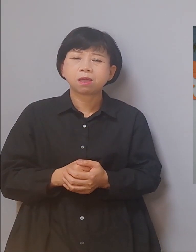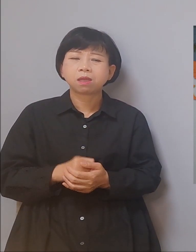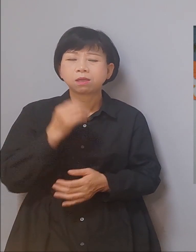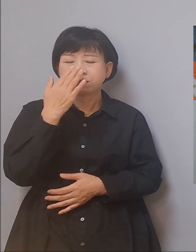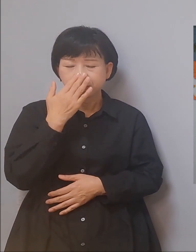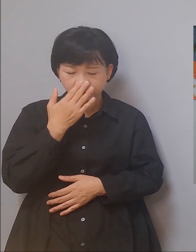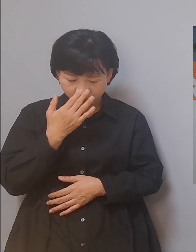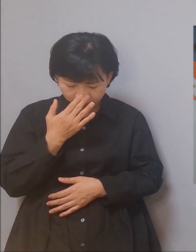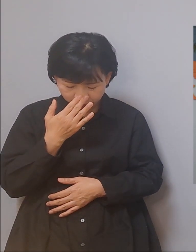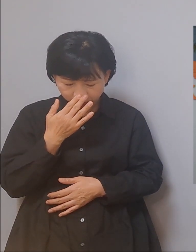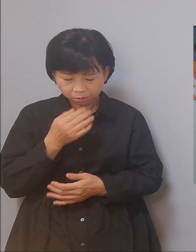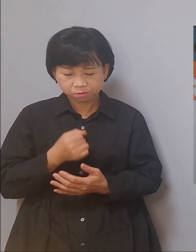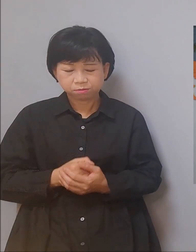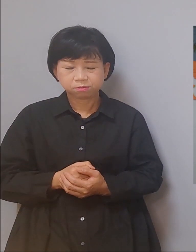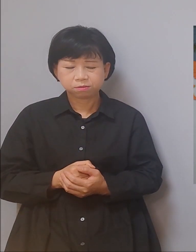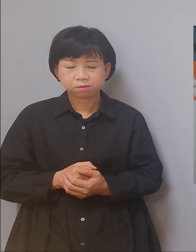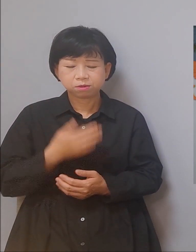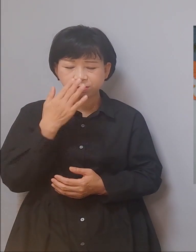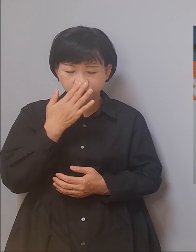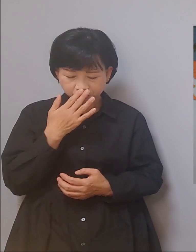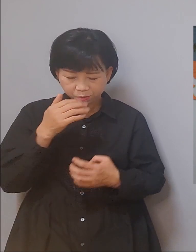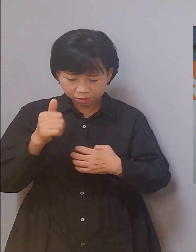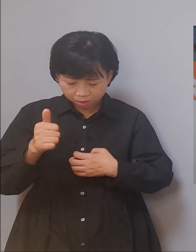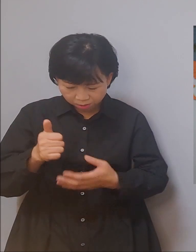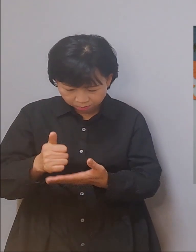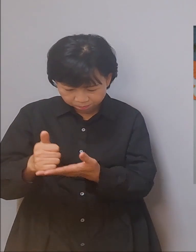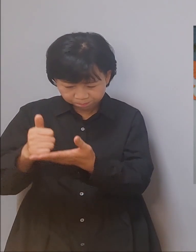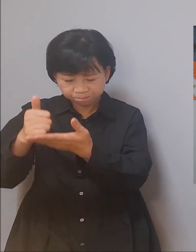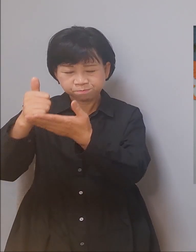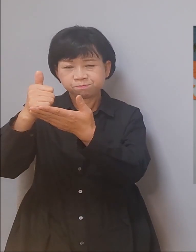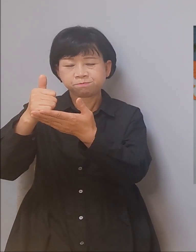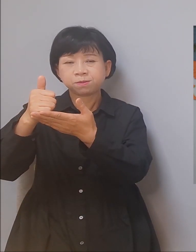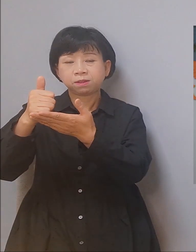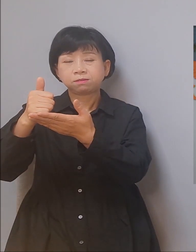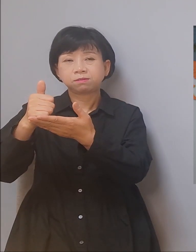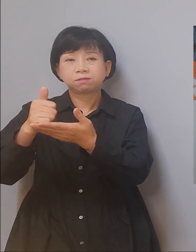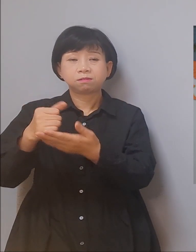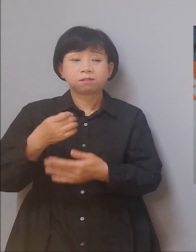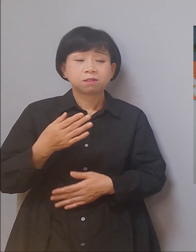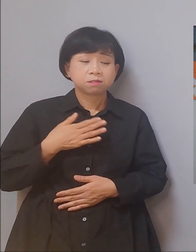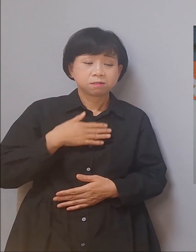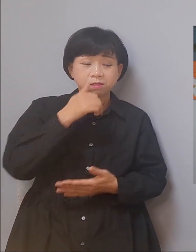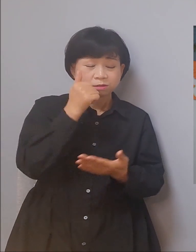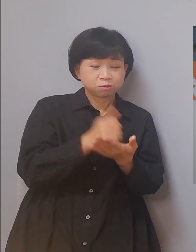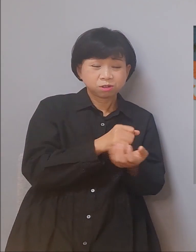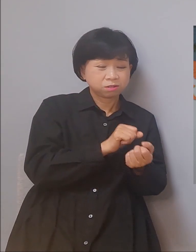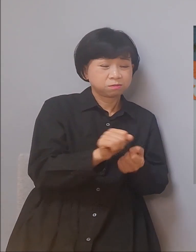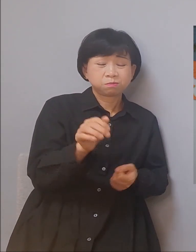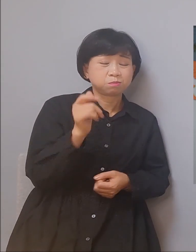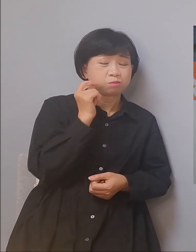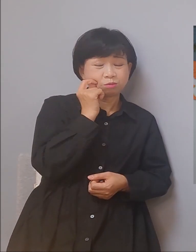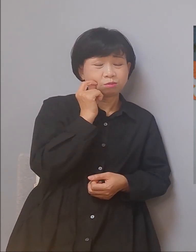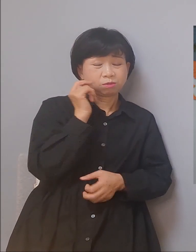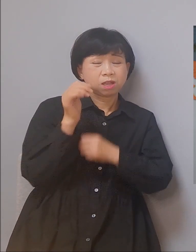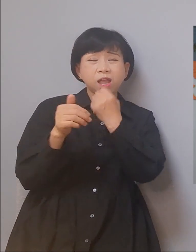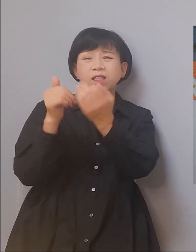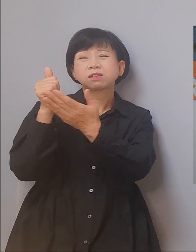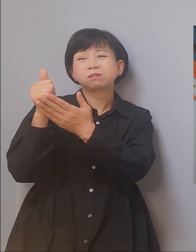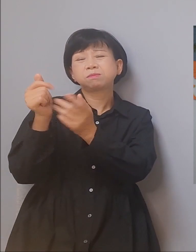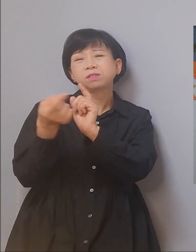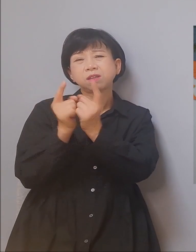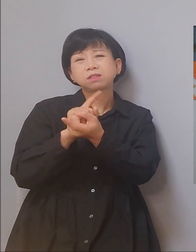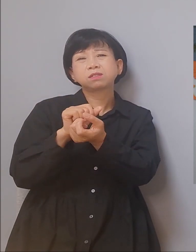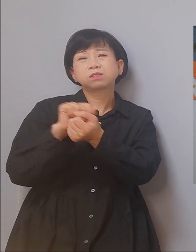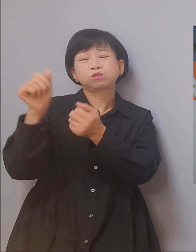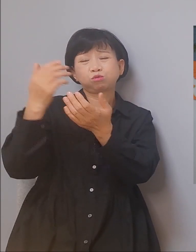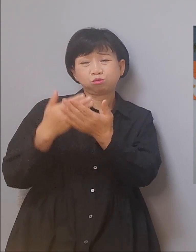피조물인 내가 결코 내 죄도 하나 씻을 수 없는 나를 씻겨주신 그 하나님을 경외하며